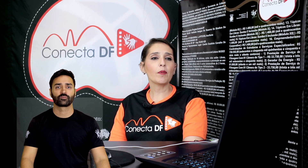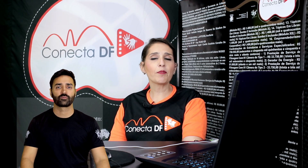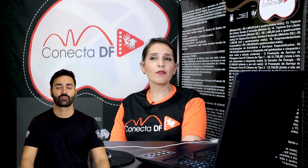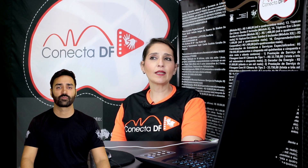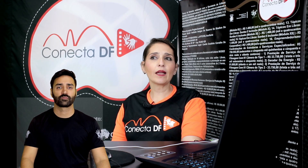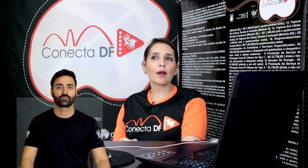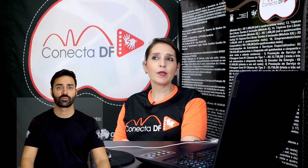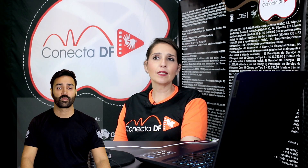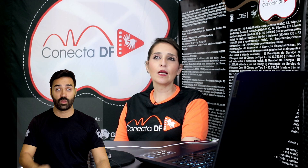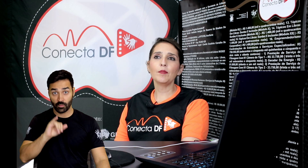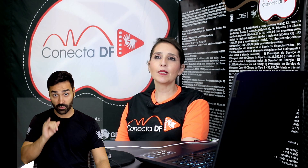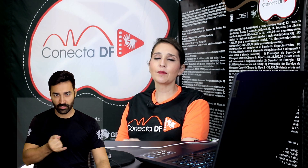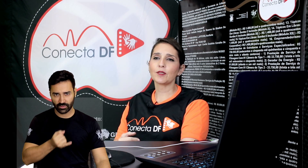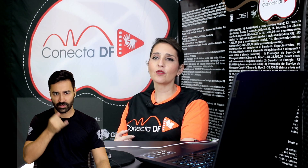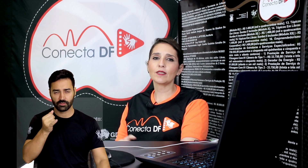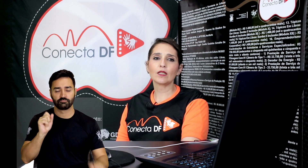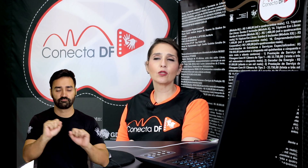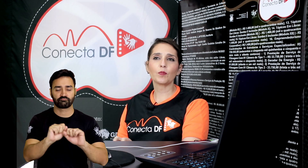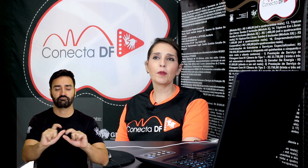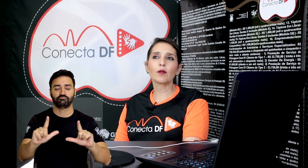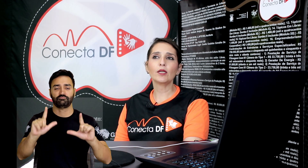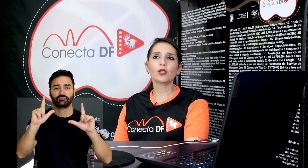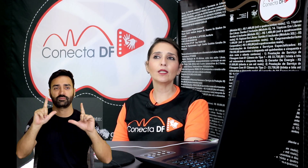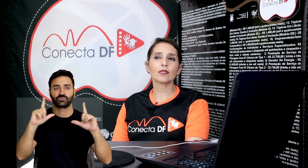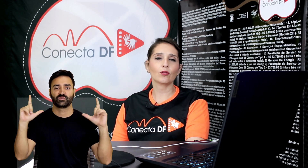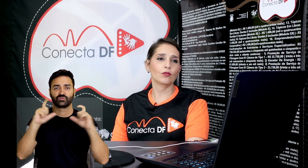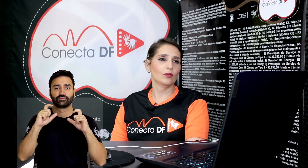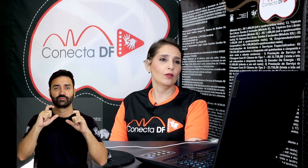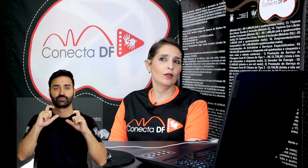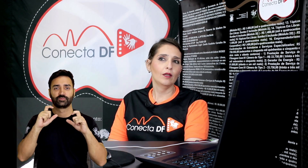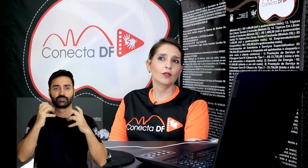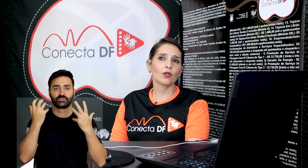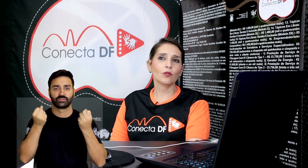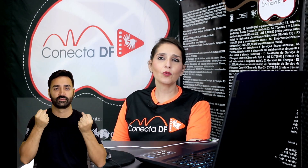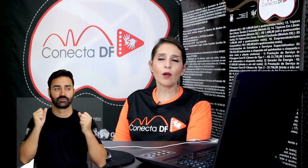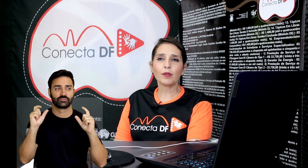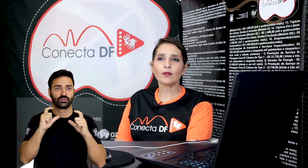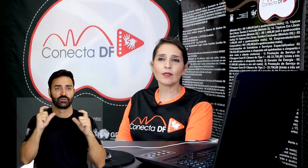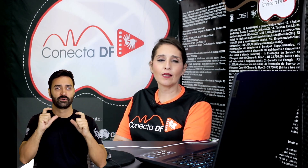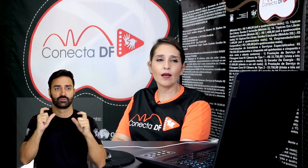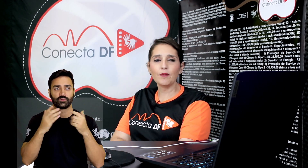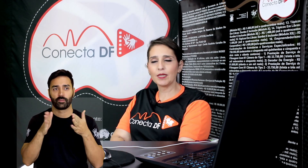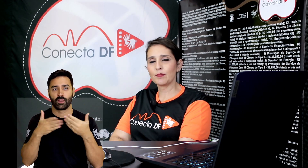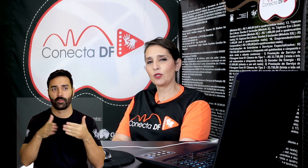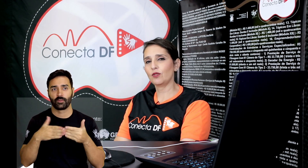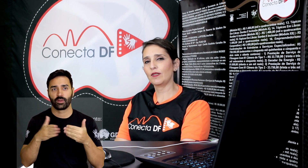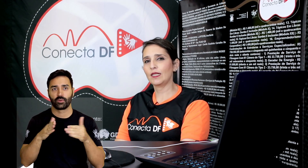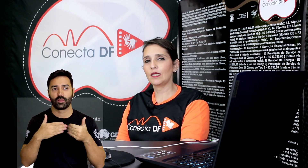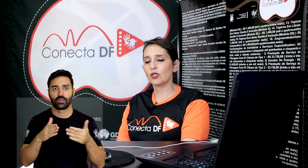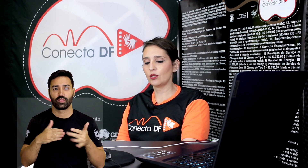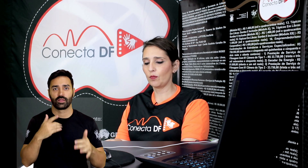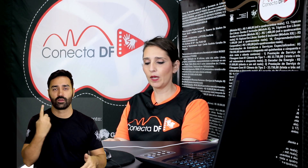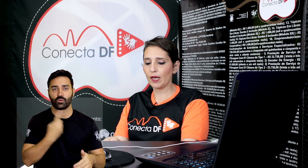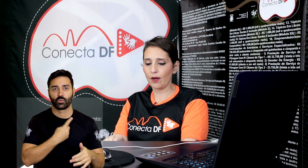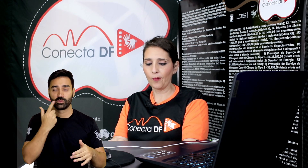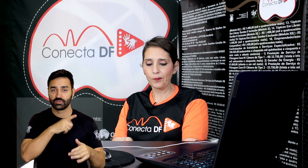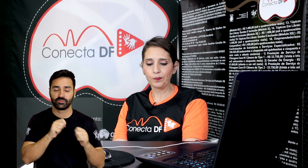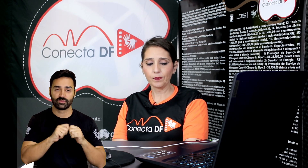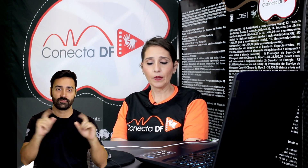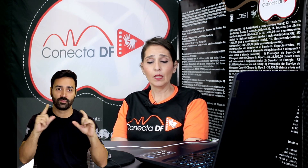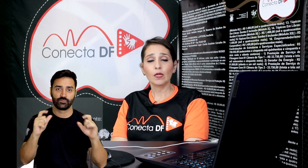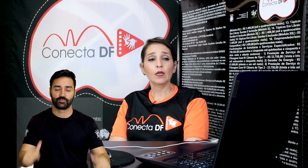Pessoal, vamos aproveitar e abrir as câmeras para a gente fazer nosso primeiro registro? Todo mundo abrindo as câmeras para a gente fazer esse registro bem